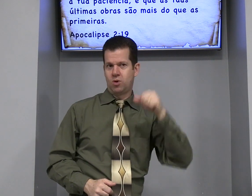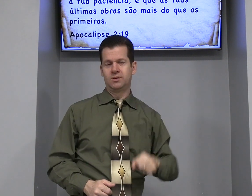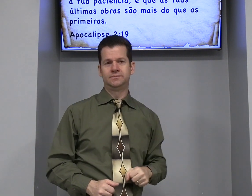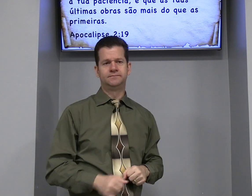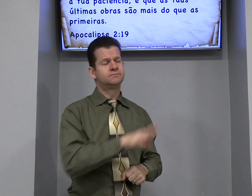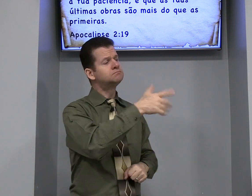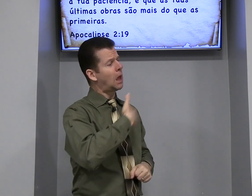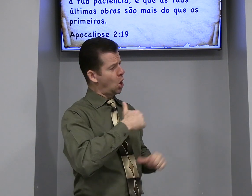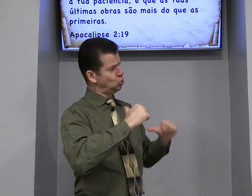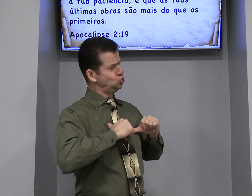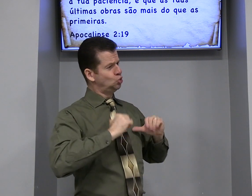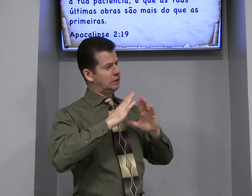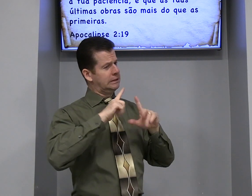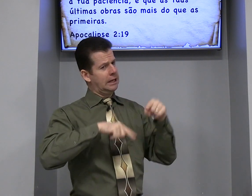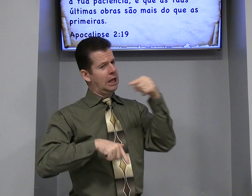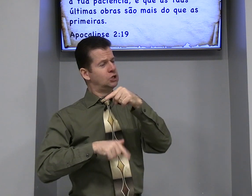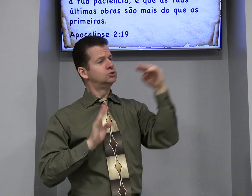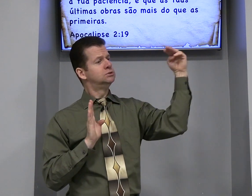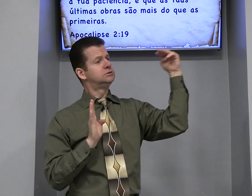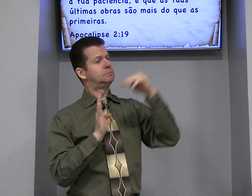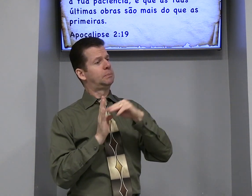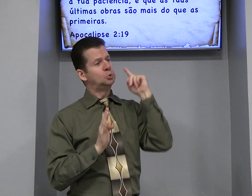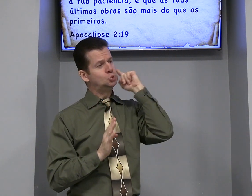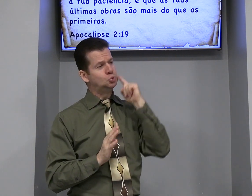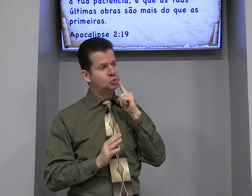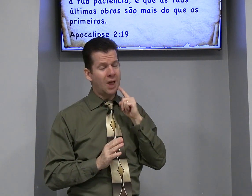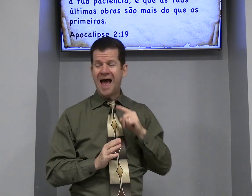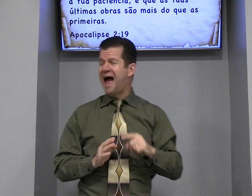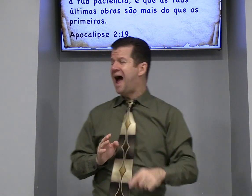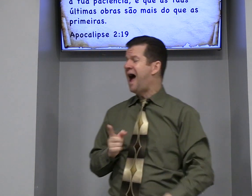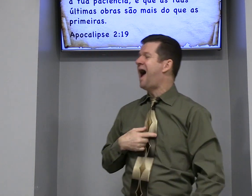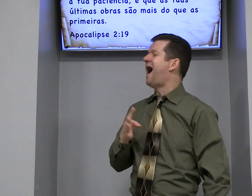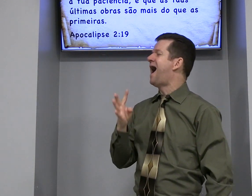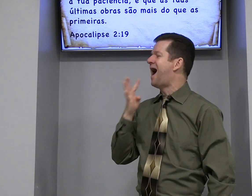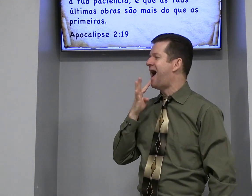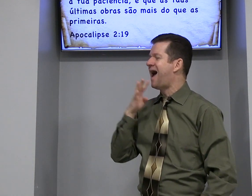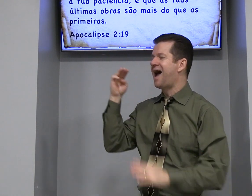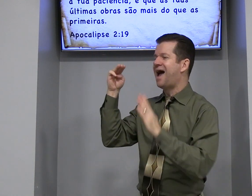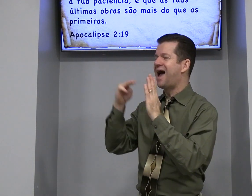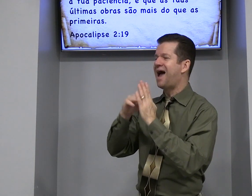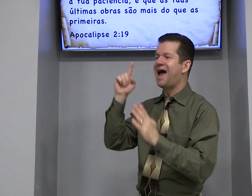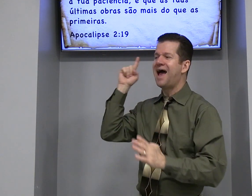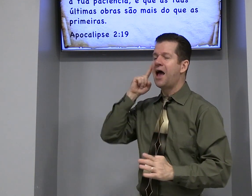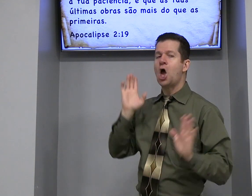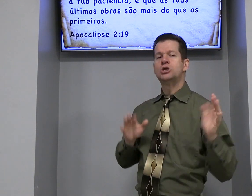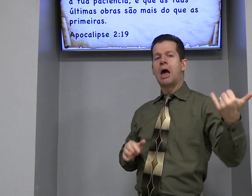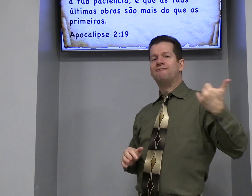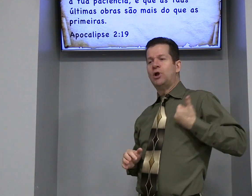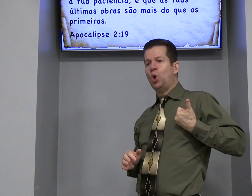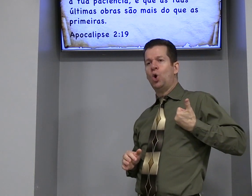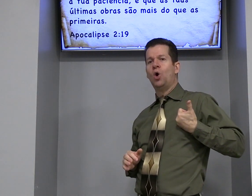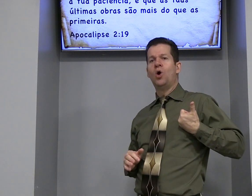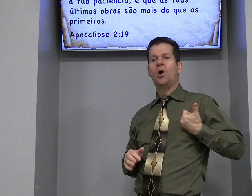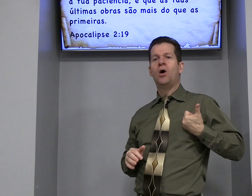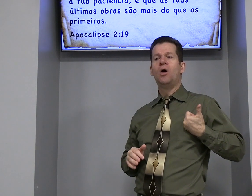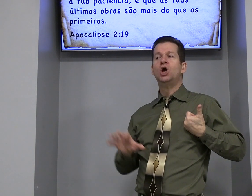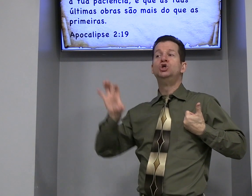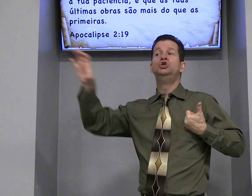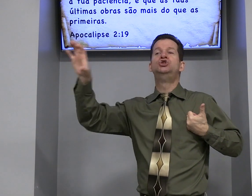Vamos pensar que encontra um surdo que não veio à nossa igreja ainda. E eu conto e falo do TVM, e o surdo